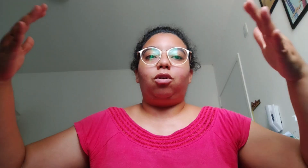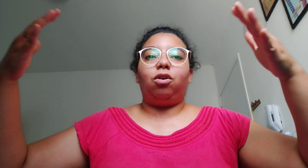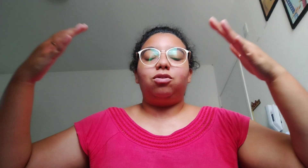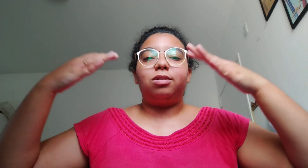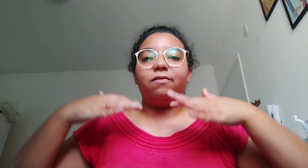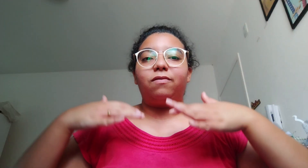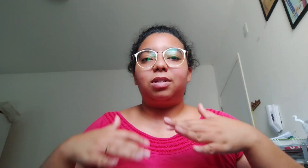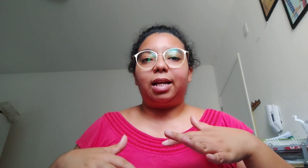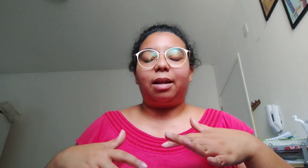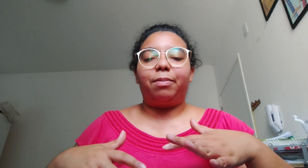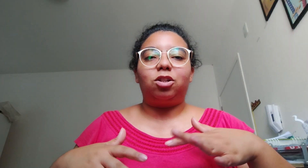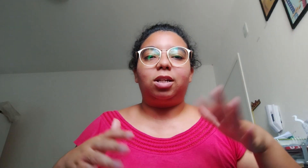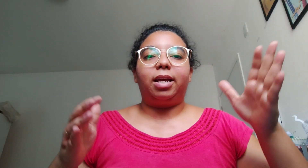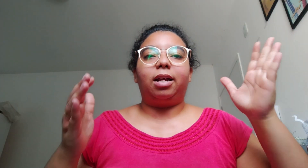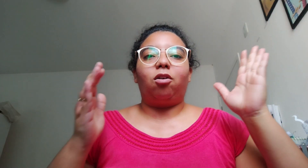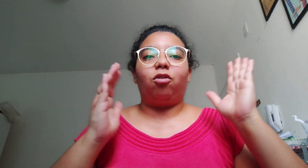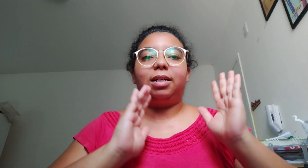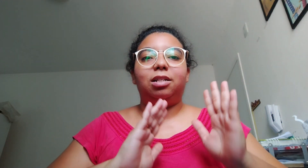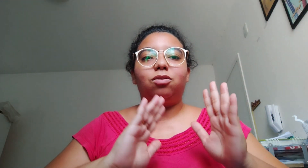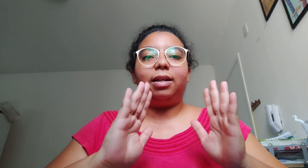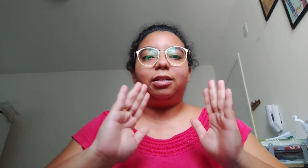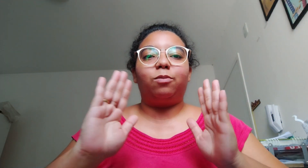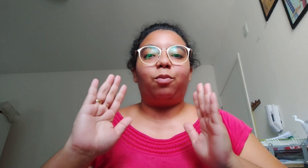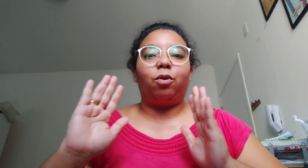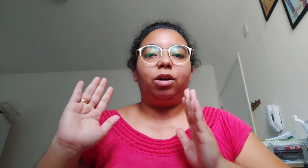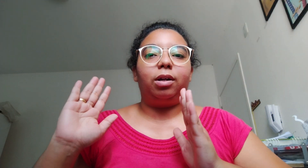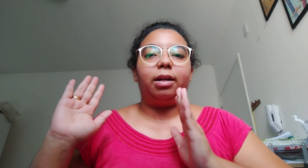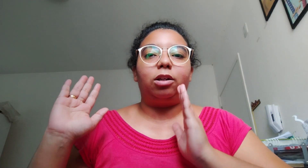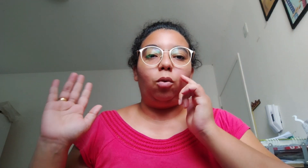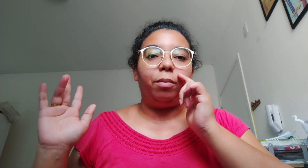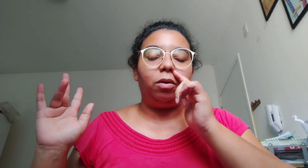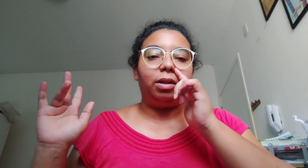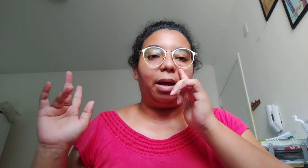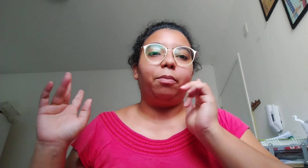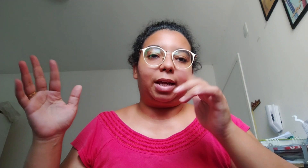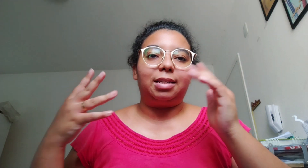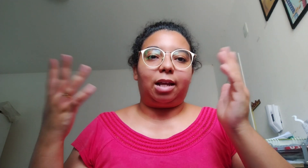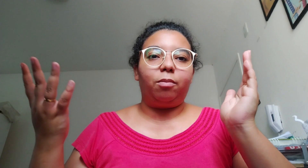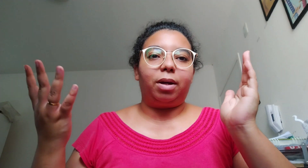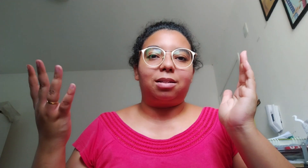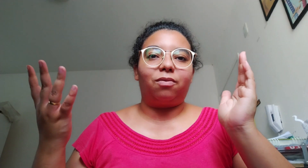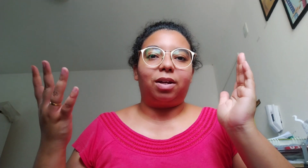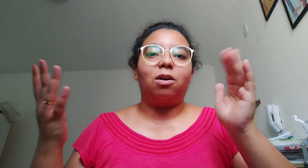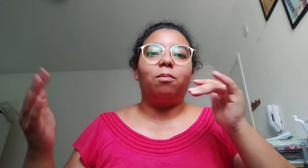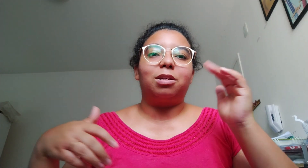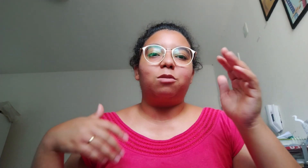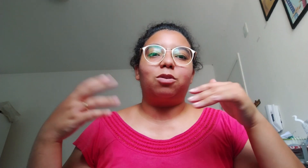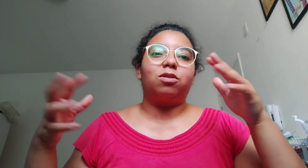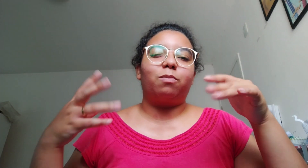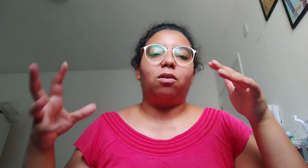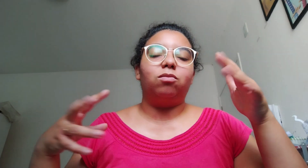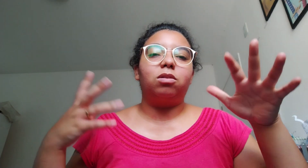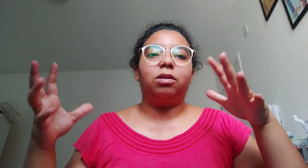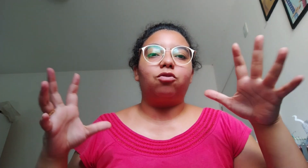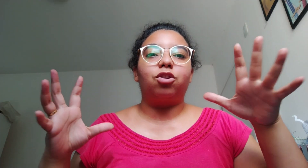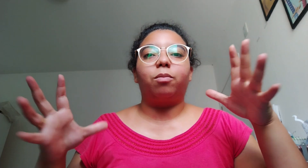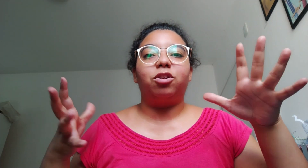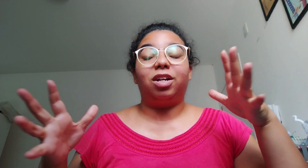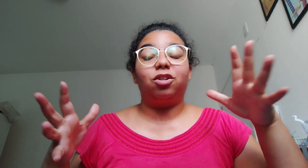os livros daquela prateleira, organizo eles por número, né, porque eles têm uma classificação, mas as pessoas bagunçam, então geralmente fica difícil